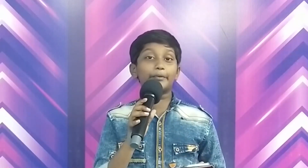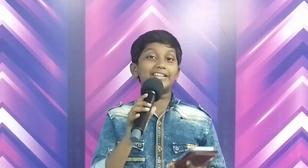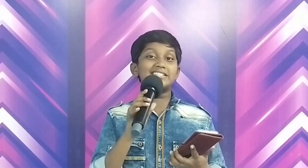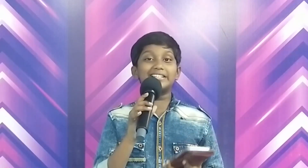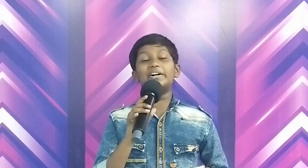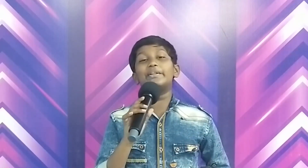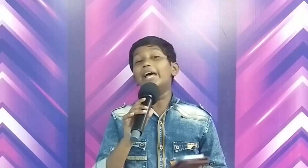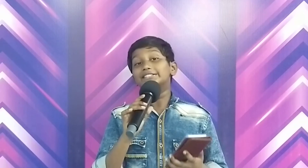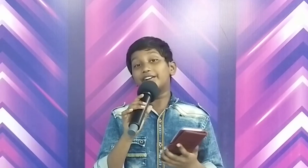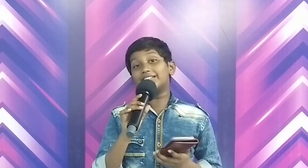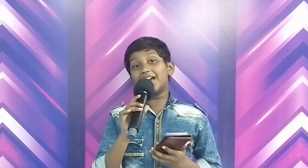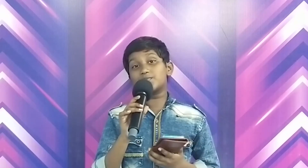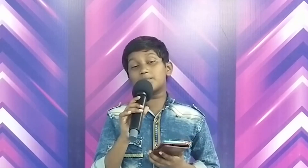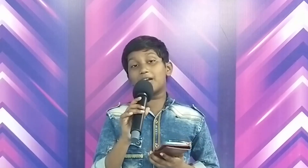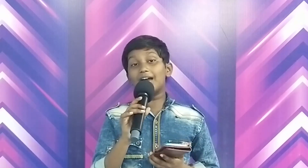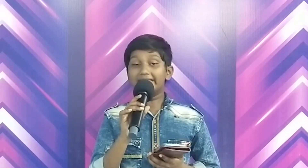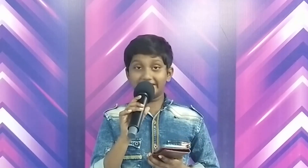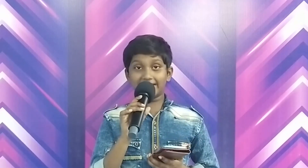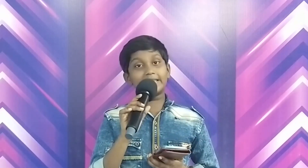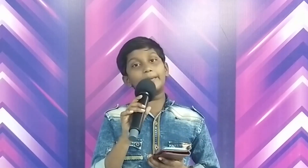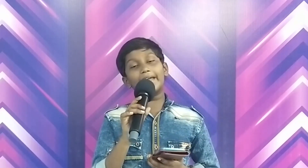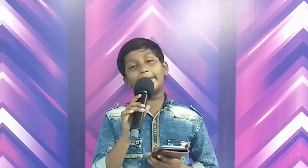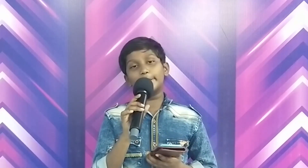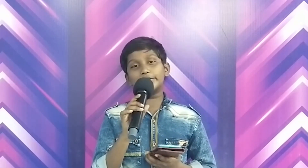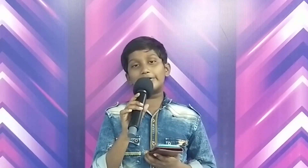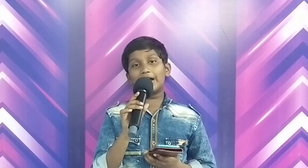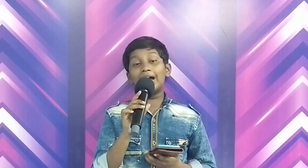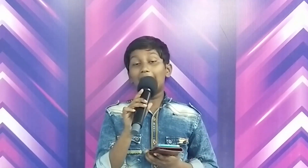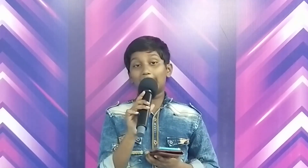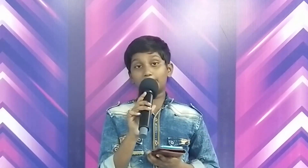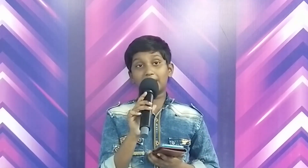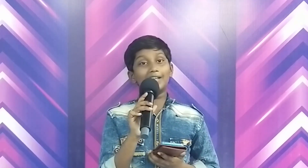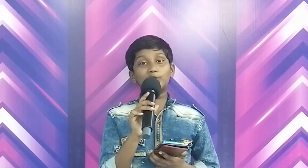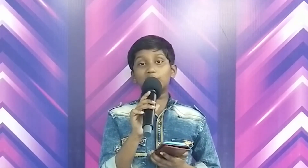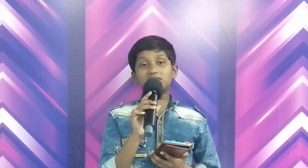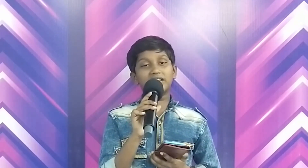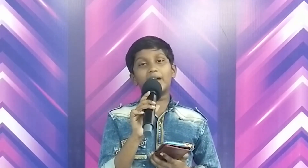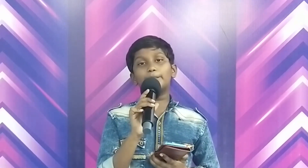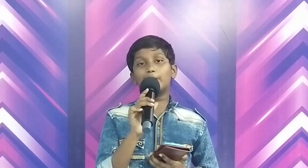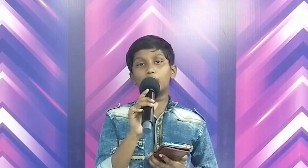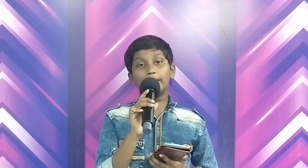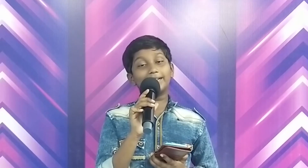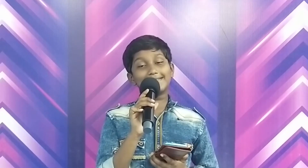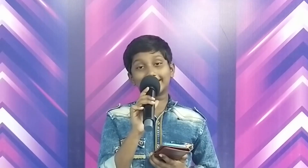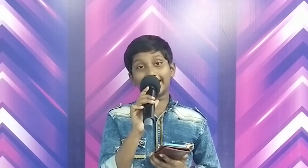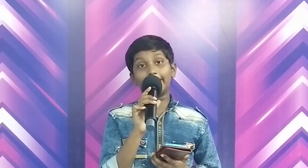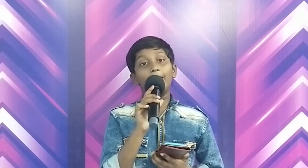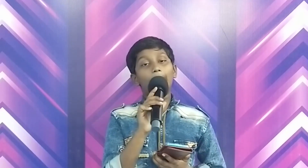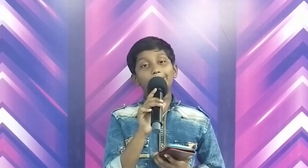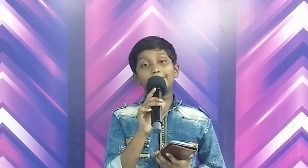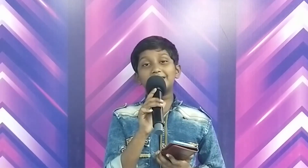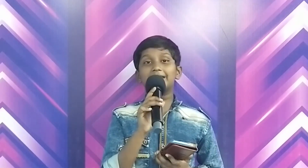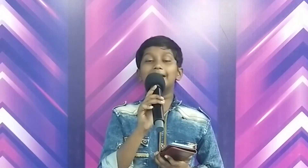हालेलुया, प्रेज द लॉर्ड। स्वागत है आप सबका, ये समय है घोषणाओं का। आप अपने हाथों को उठा सकते हैं, अपने आप को बंद कर सकते